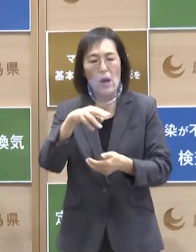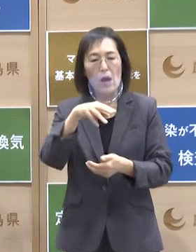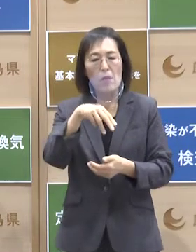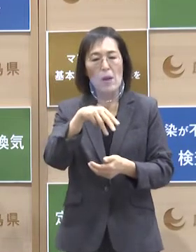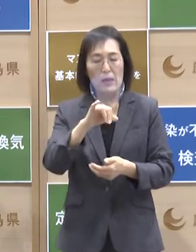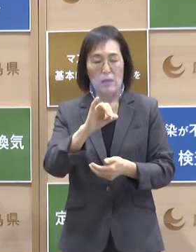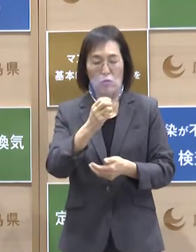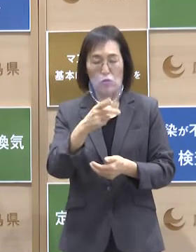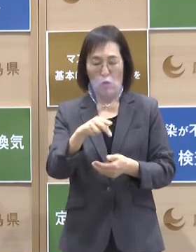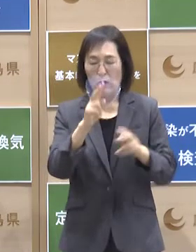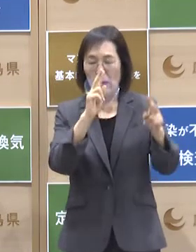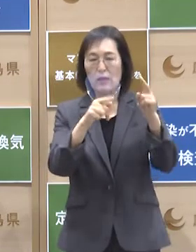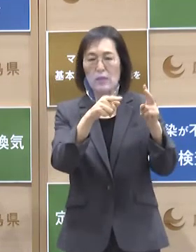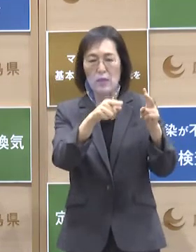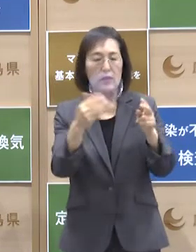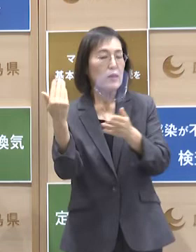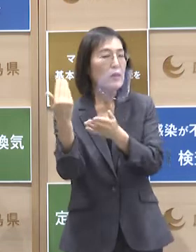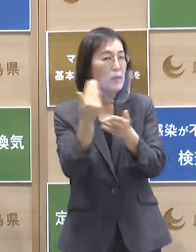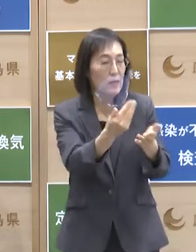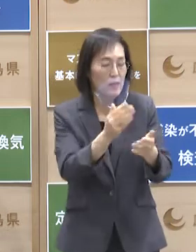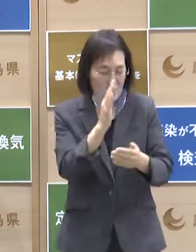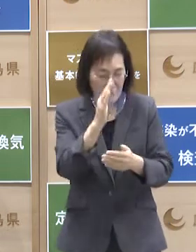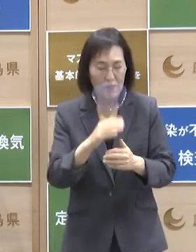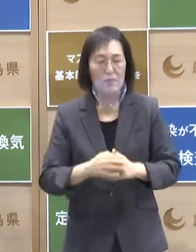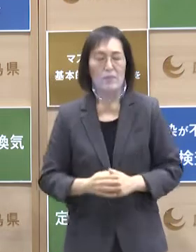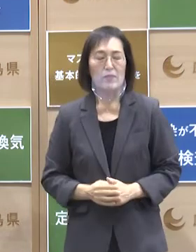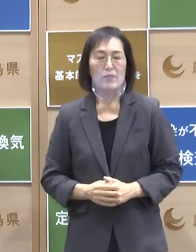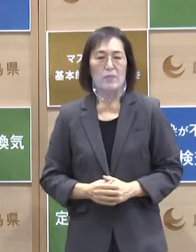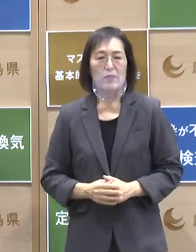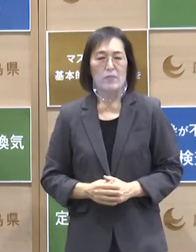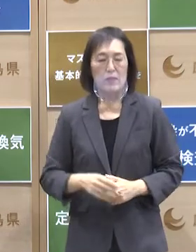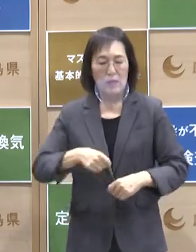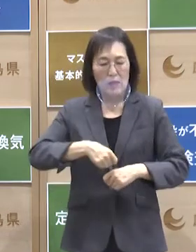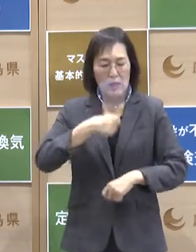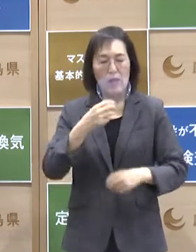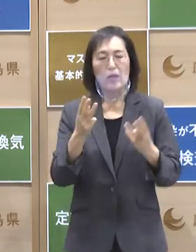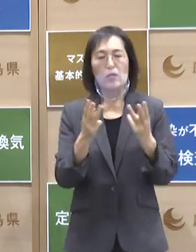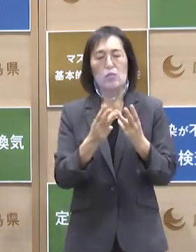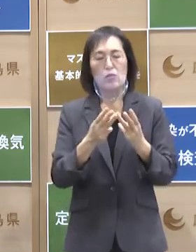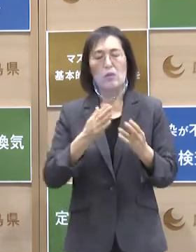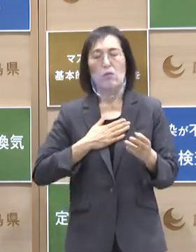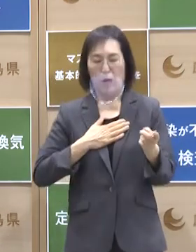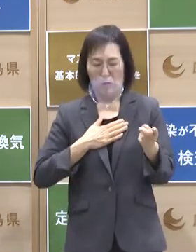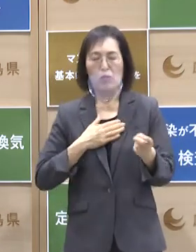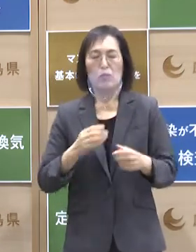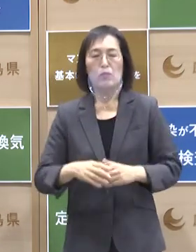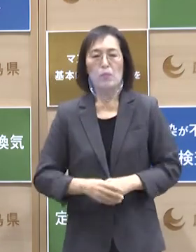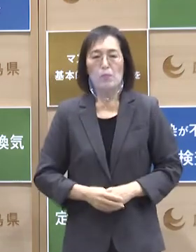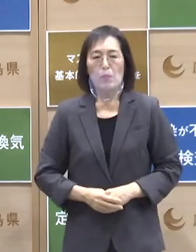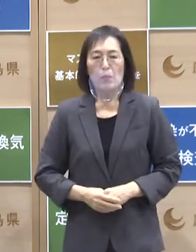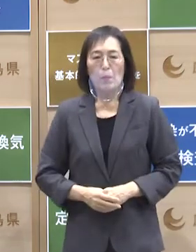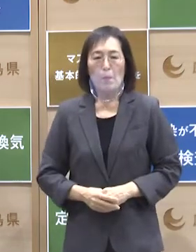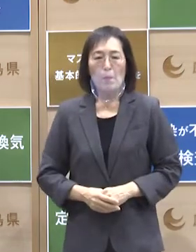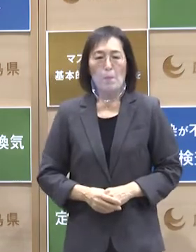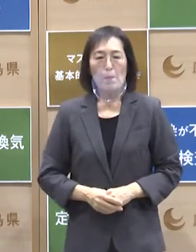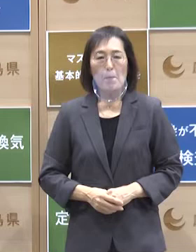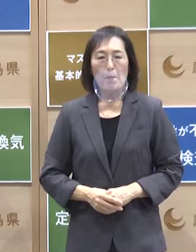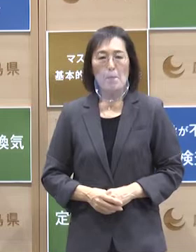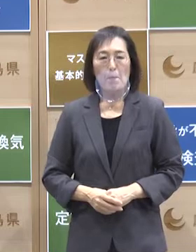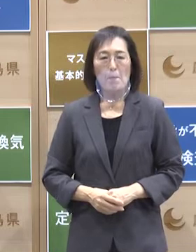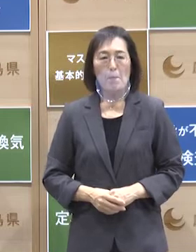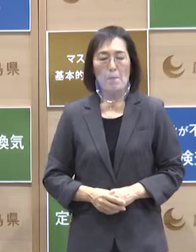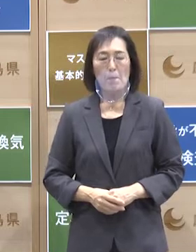にご確認をいただいた方がですね、ちょっと正確なお答えになるかなというふうには思っています。